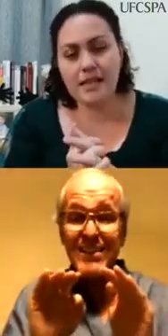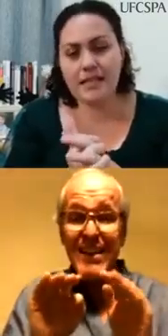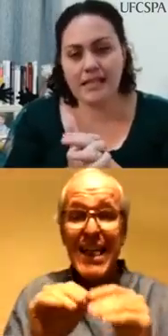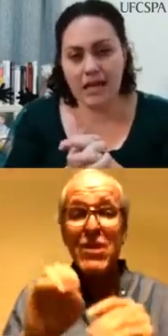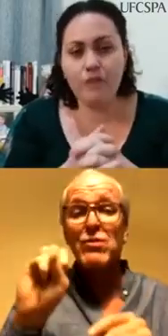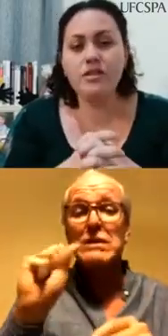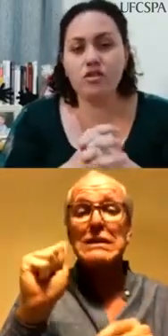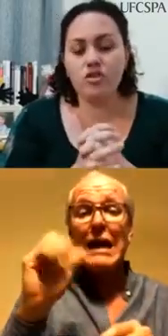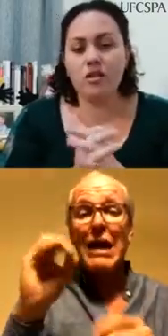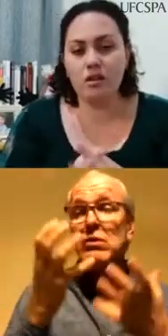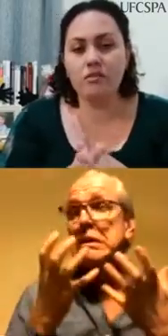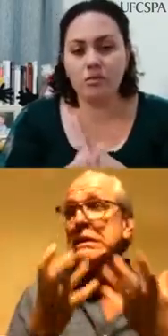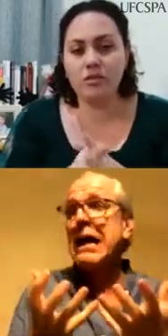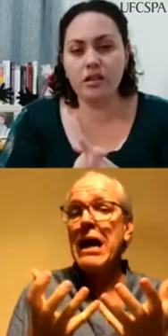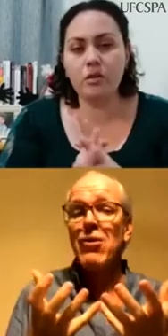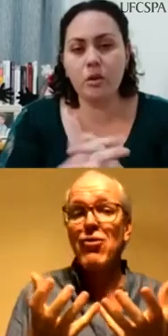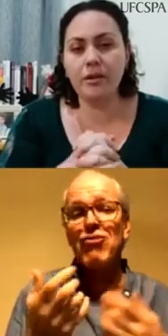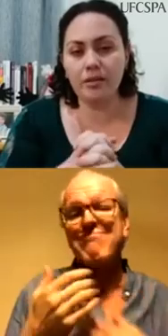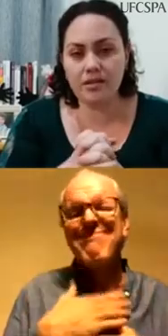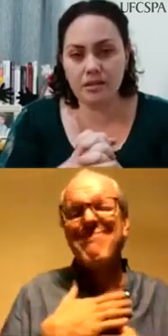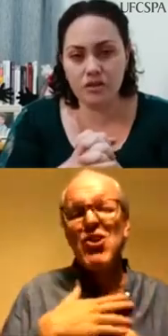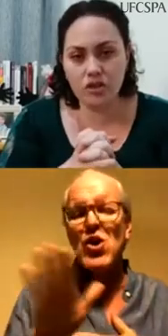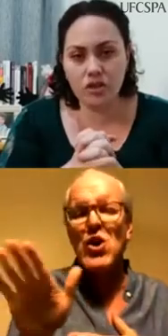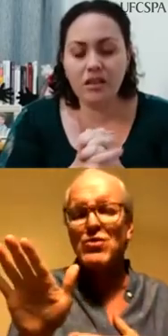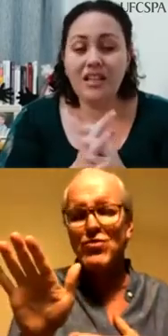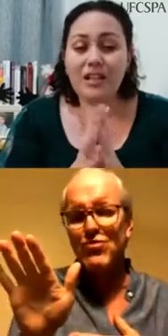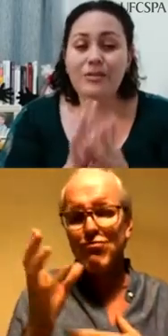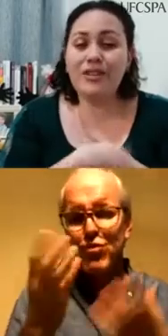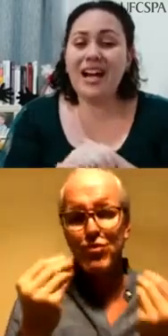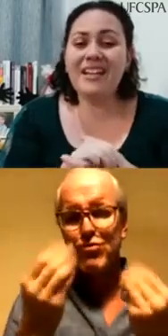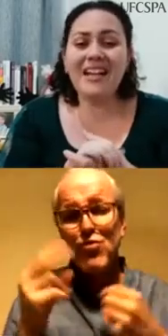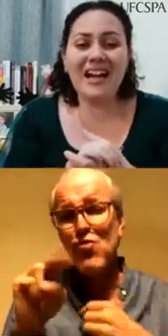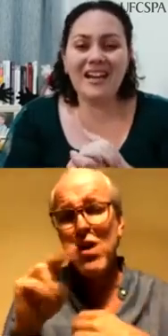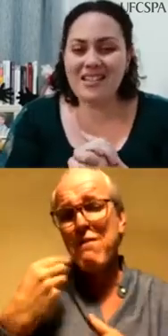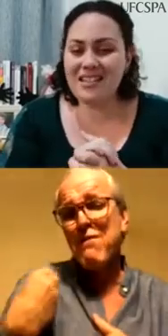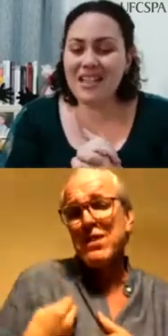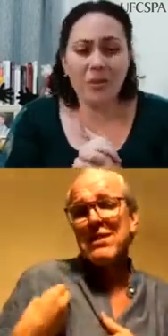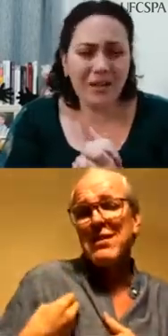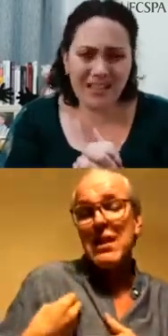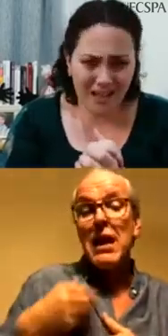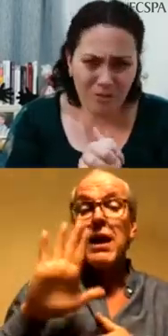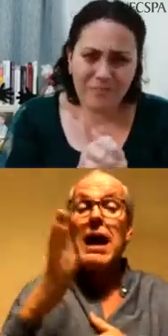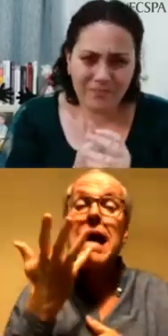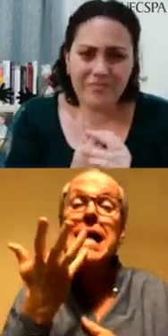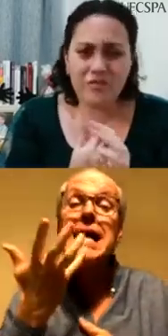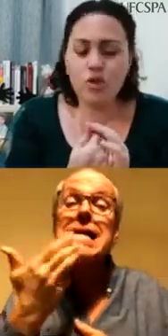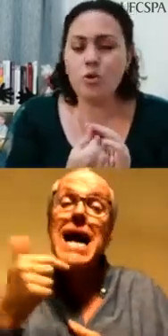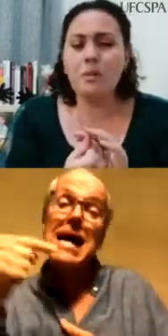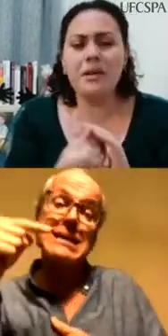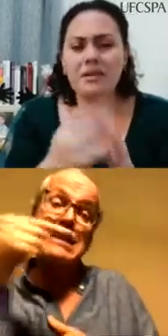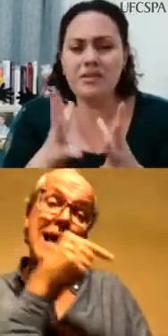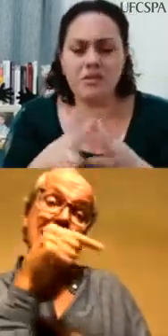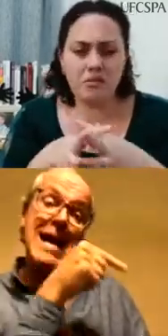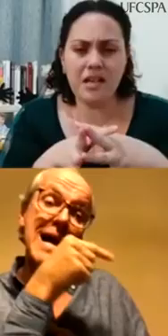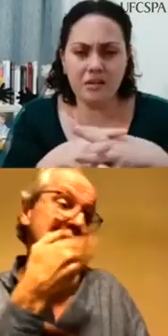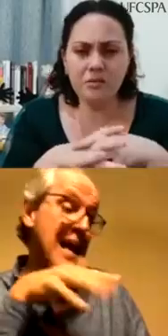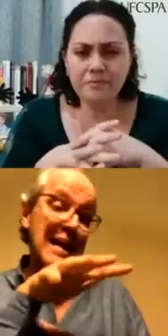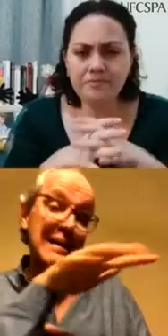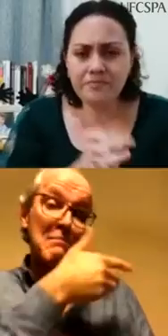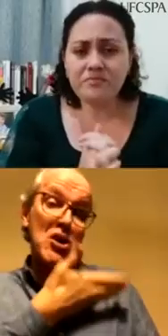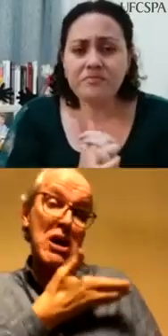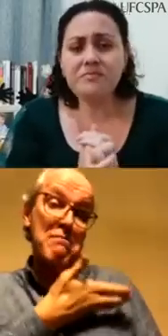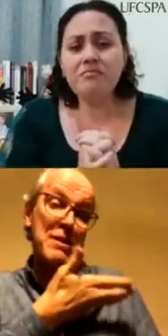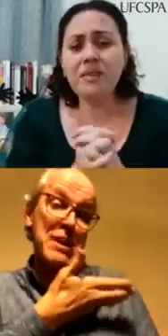bom essas lives, a gente tem conseguido acompanhar bastante. Ficar em casa não é legal, desculpa a palavra, às vezes é um